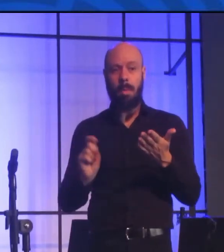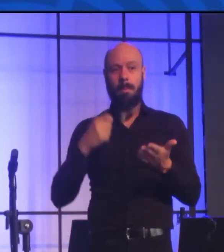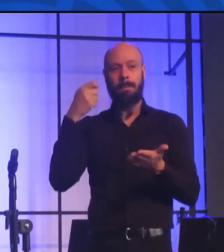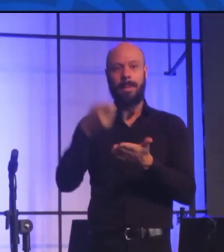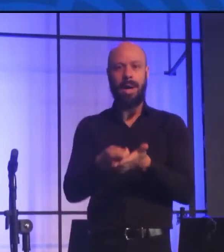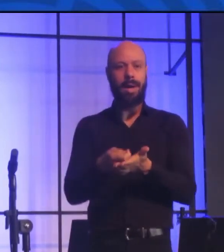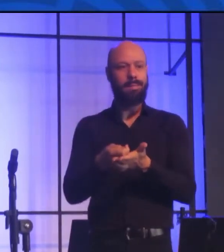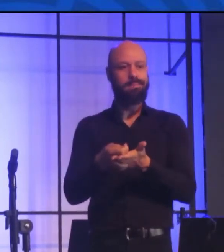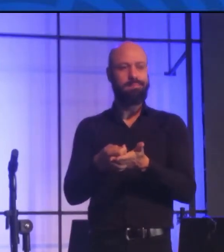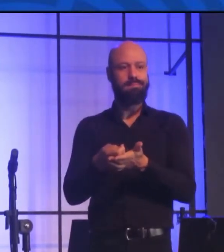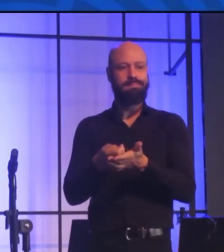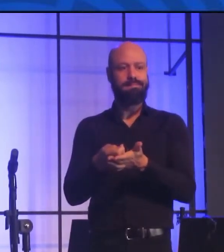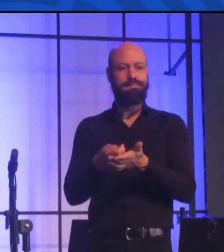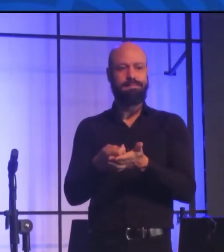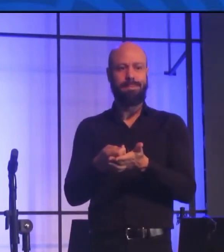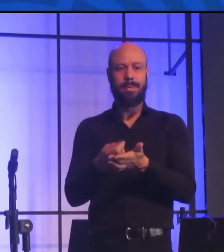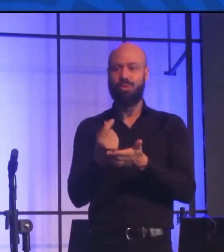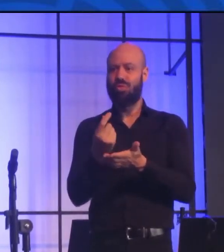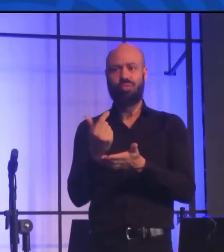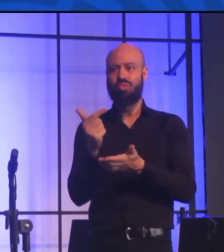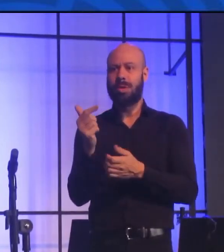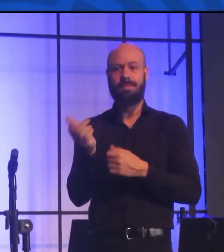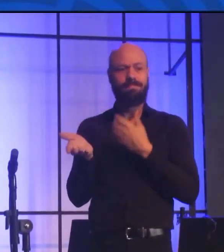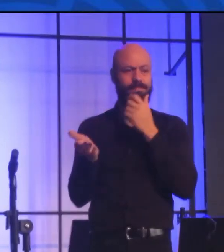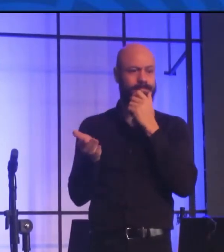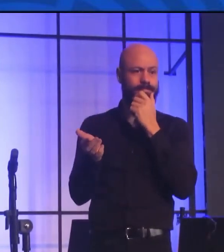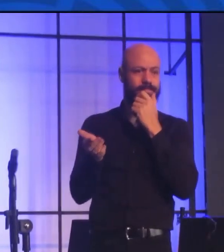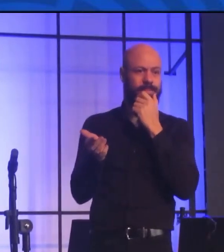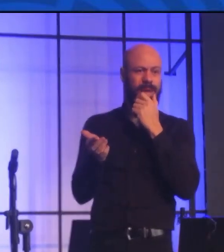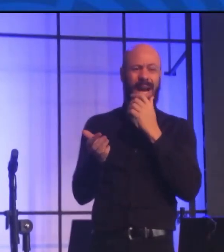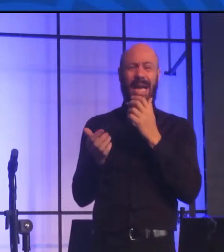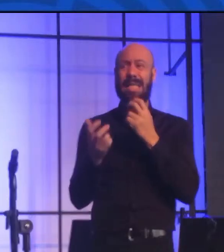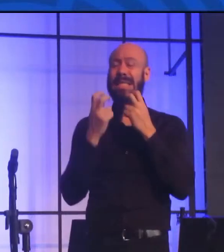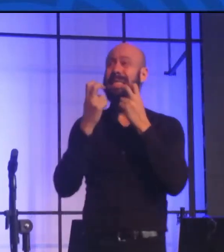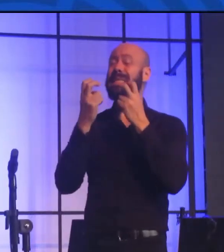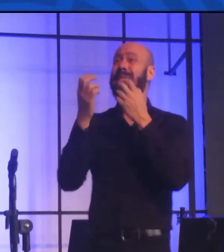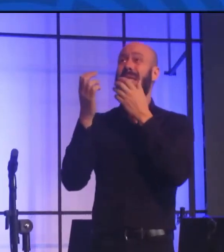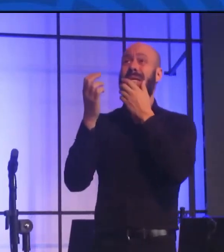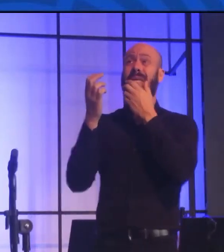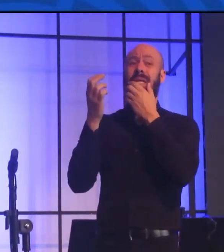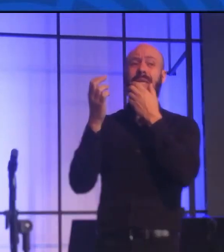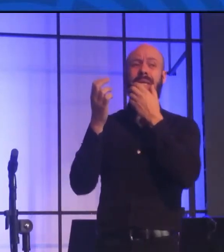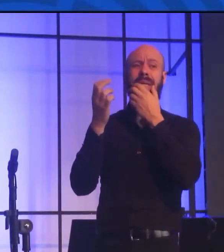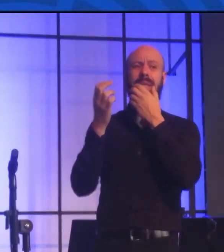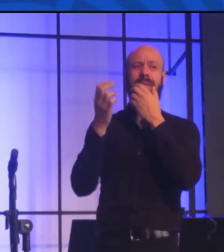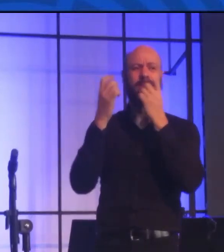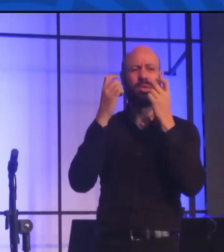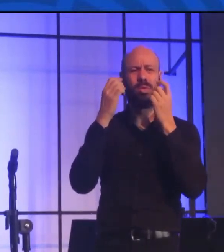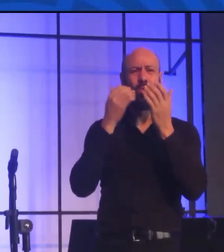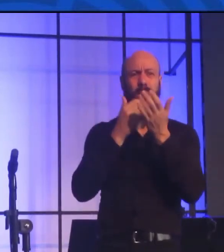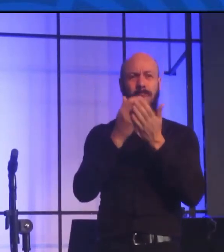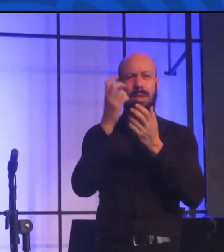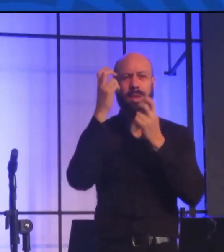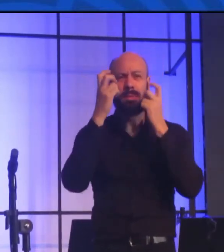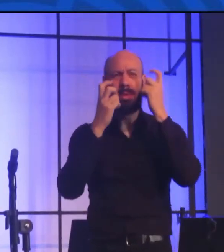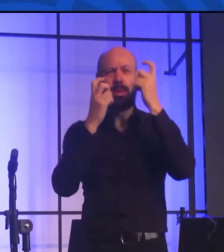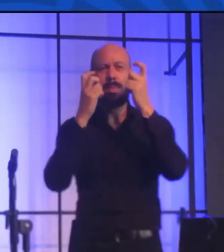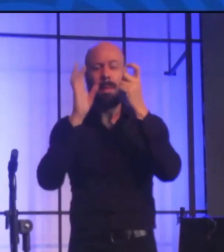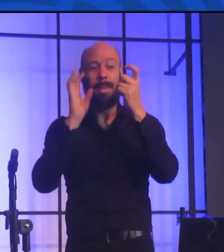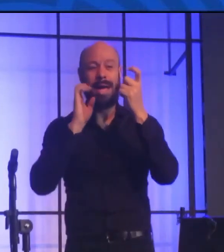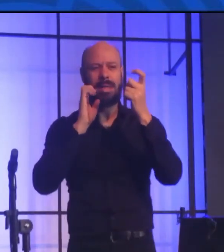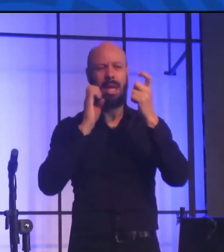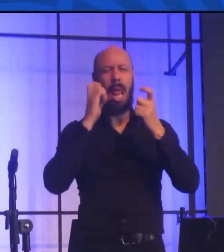Por isso, Deus quer ajudar você a recuperar o que se quebrou. Deus quer ajudar você a recuperar aquilo que se foi nesse